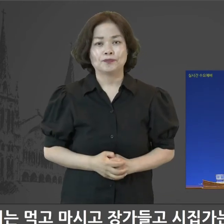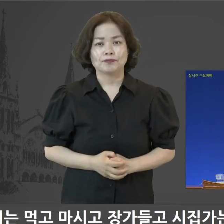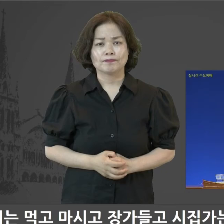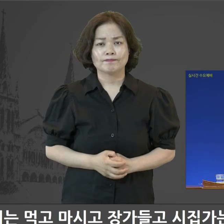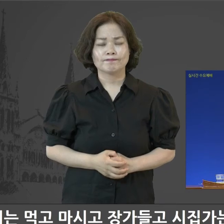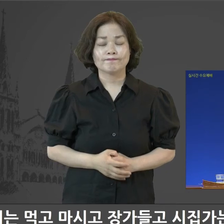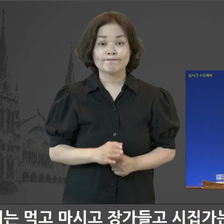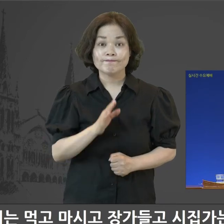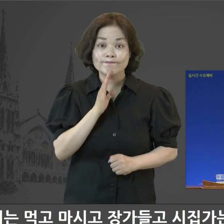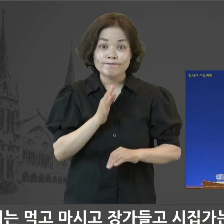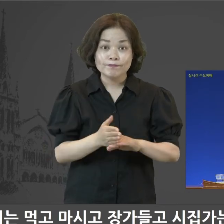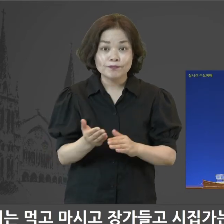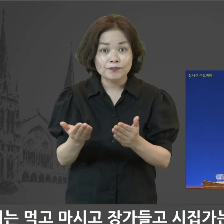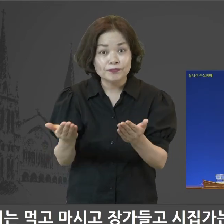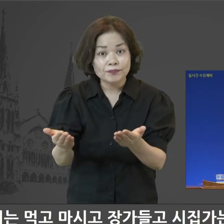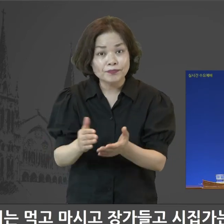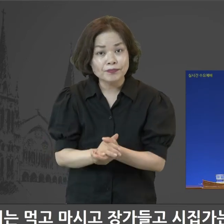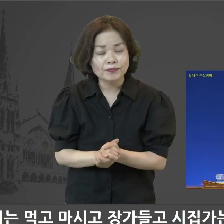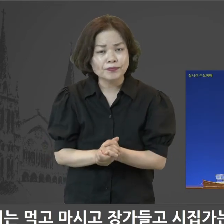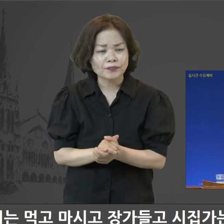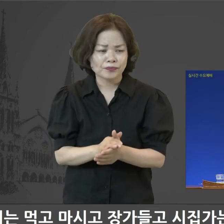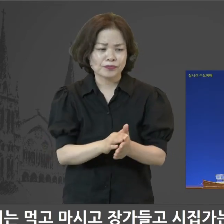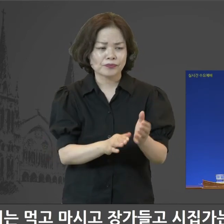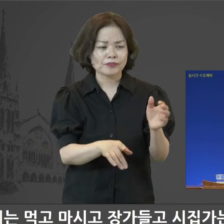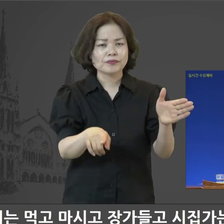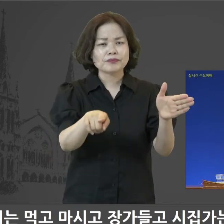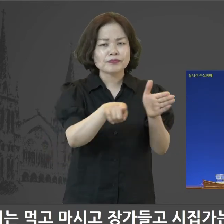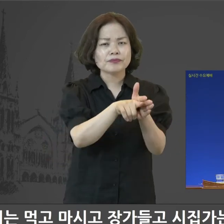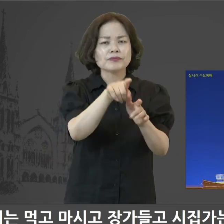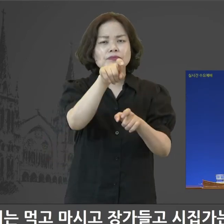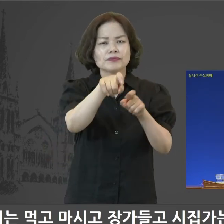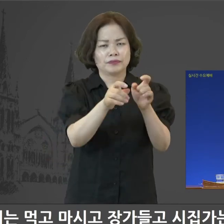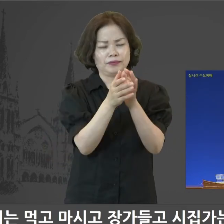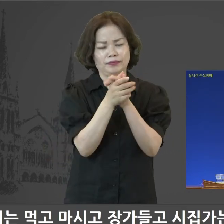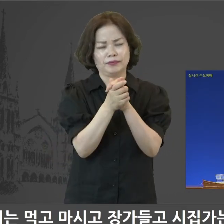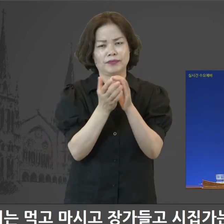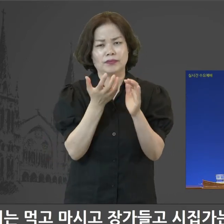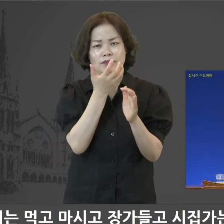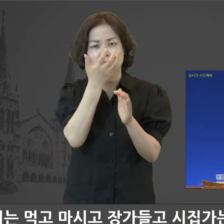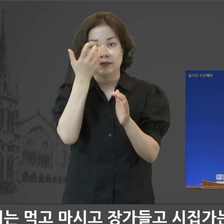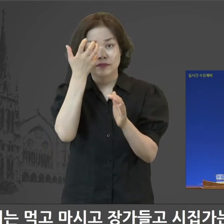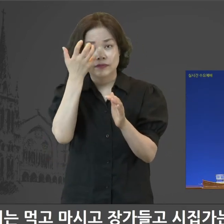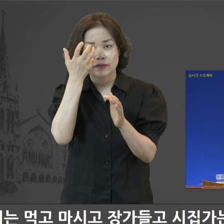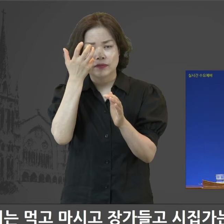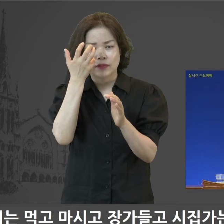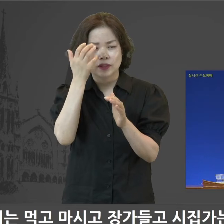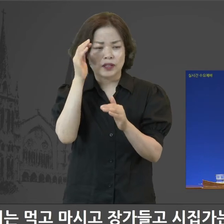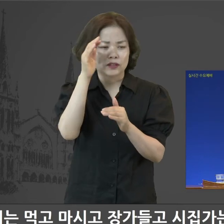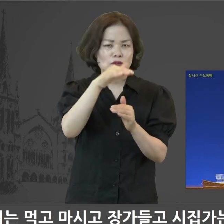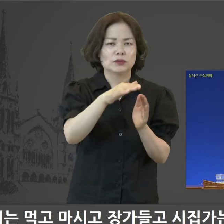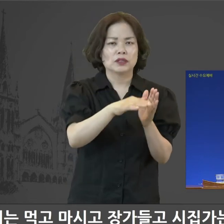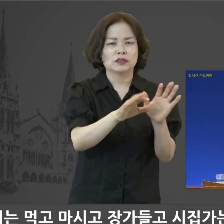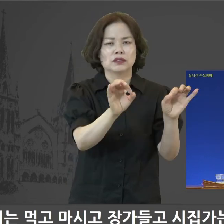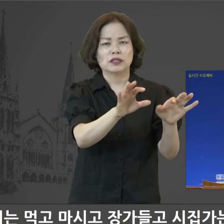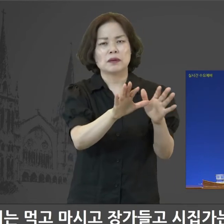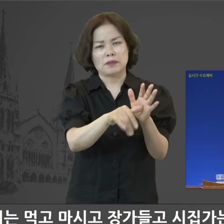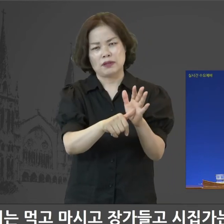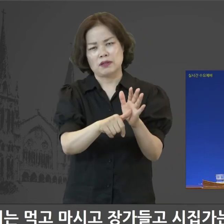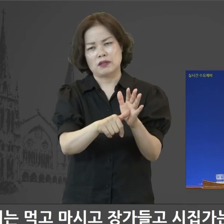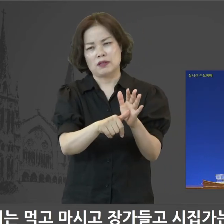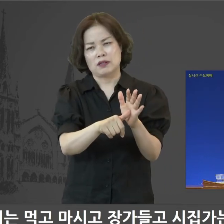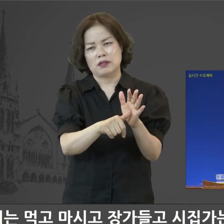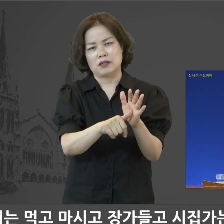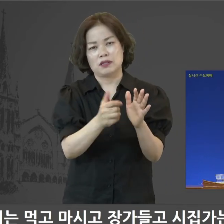그럼에도 참 감사한 것은 우리 밑거름 기도회가 이렇게 영적으로 우리가 딱 침체되는 그 순간순간마다